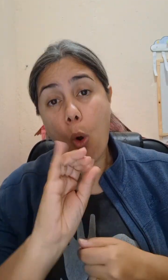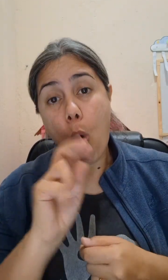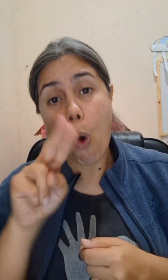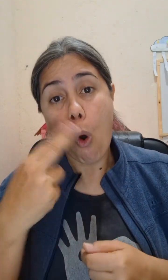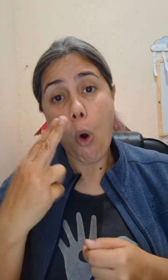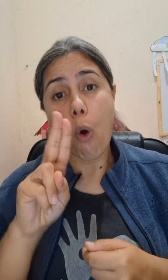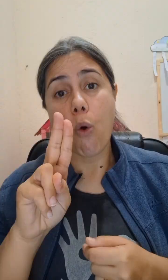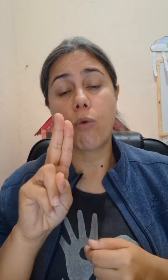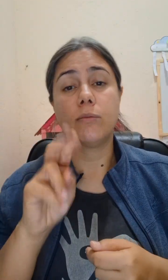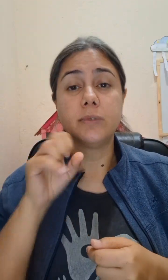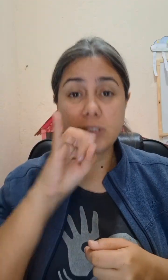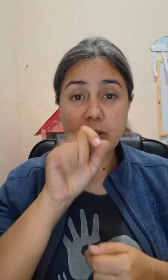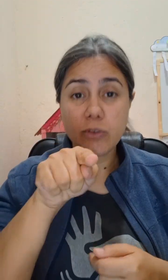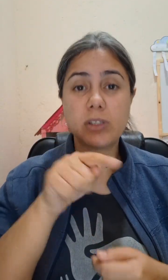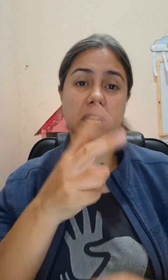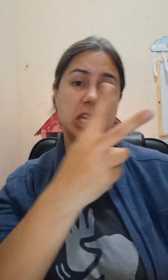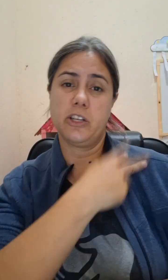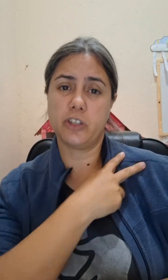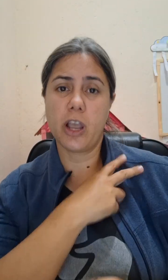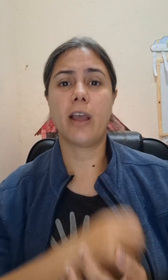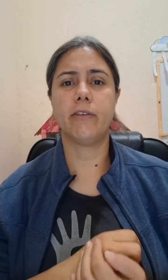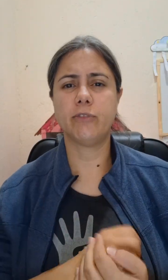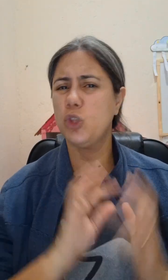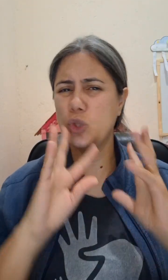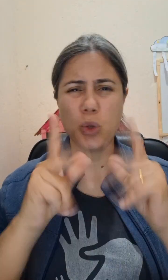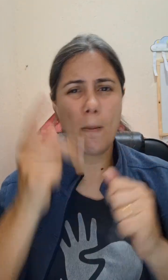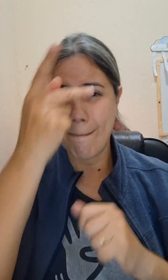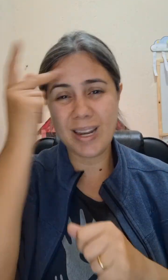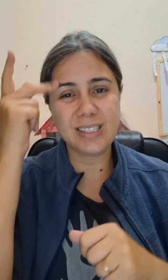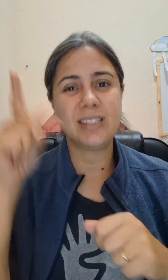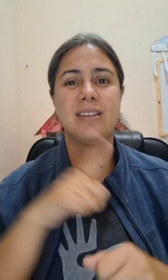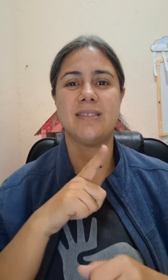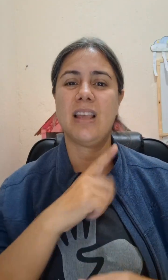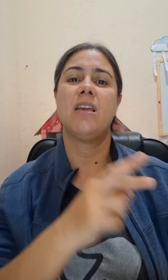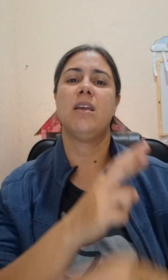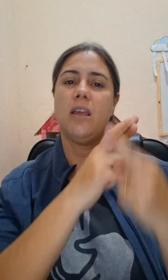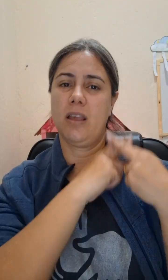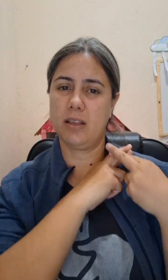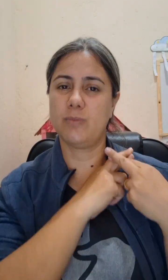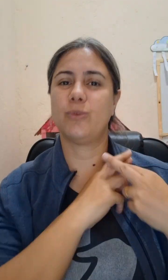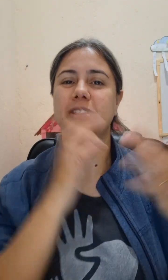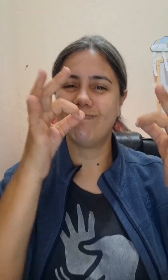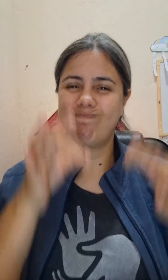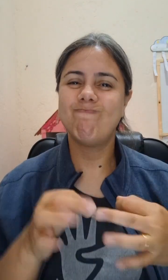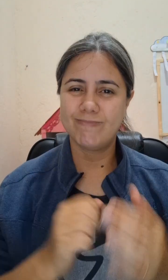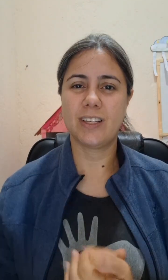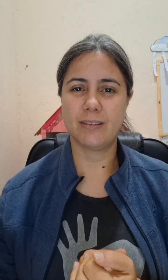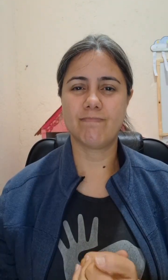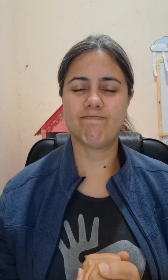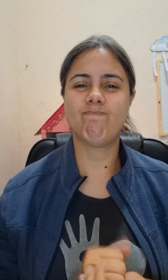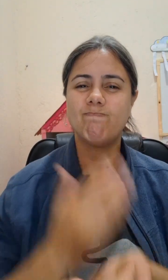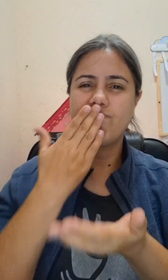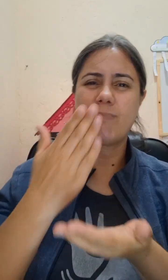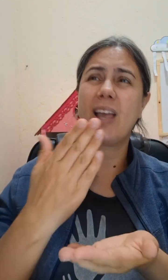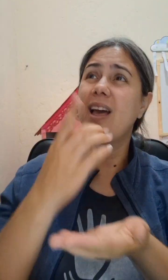ok? Peça a Deus para ajudar você. Beijo, Deus abençoe e tchau. Também você